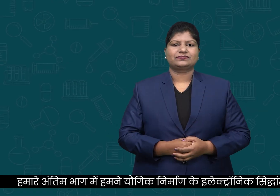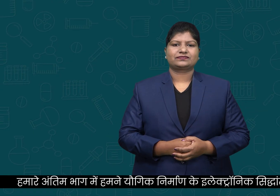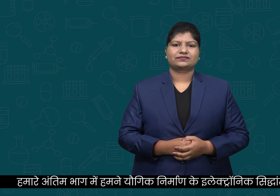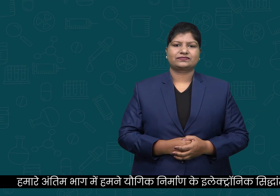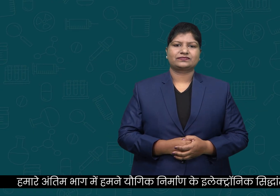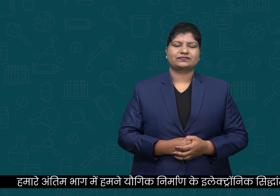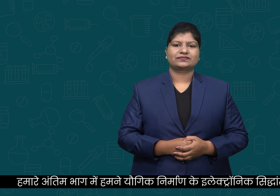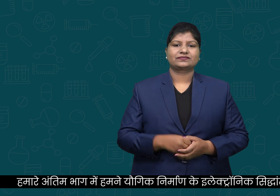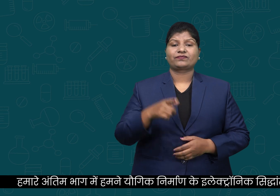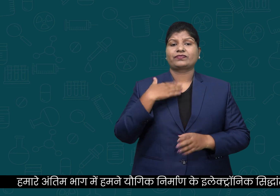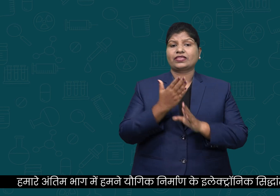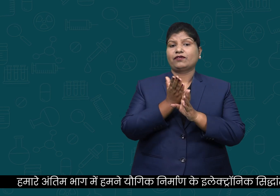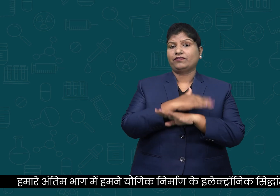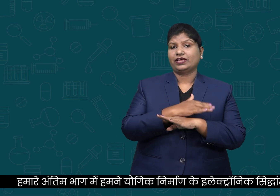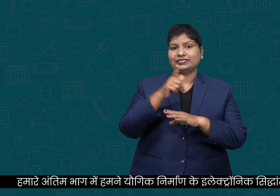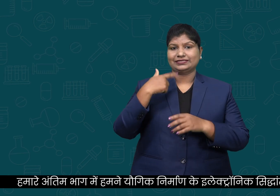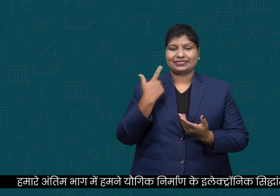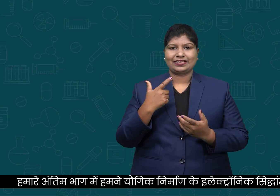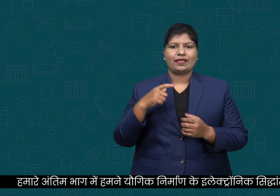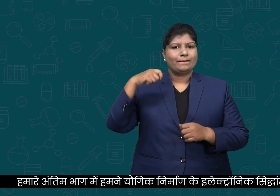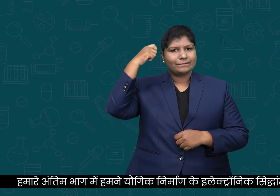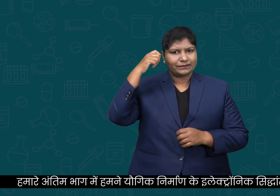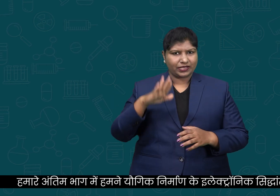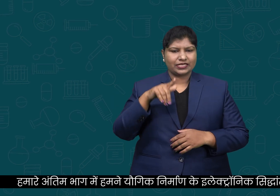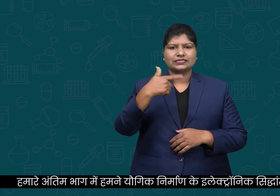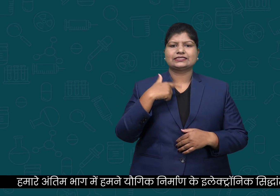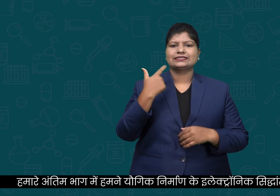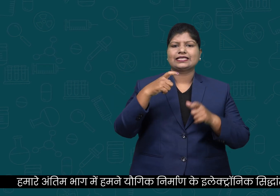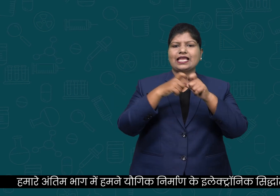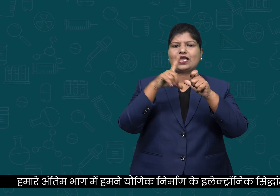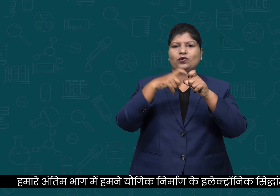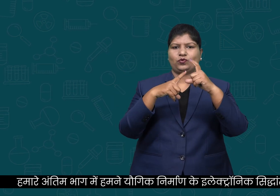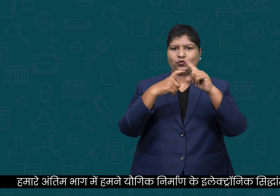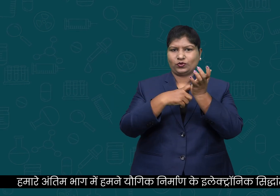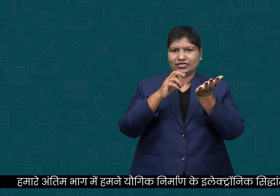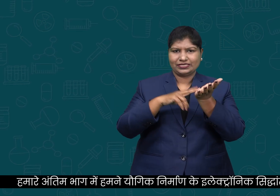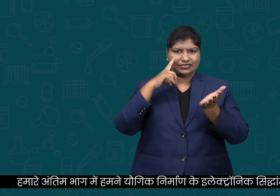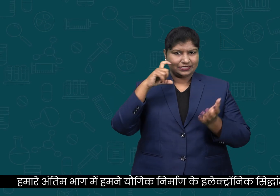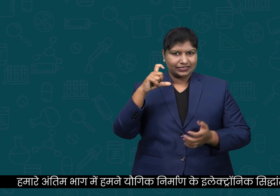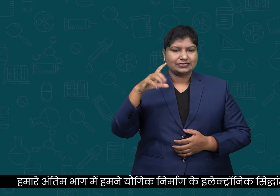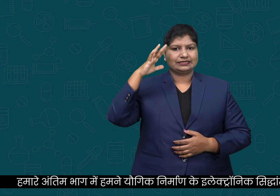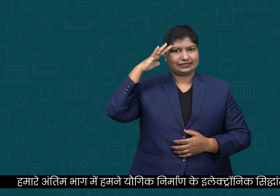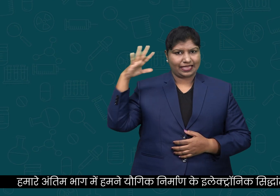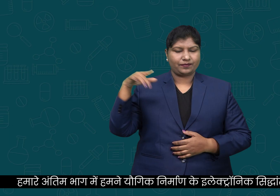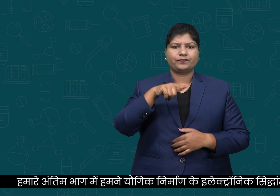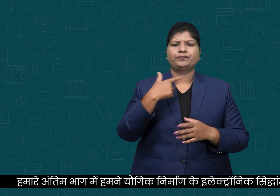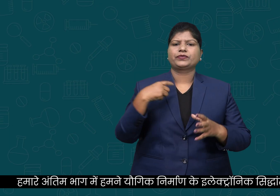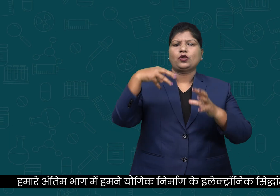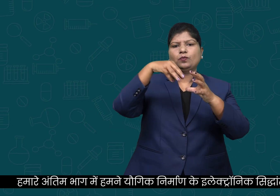हमारे अंतिम भाग में हमने यौगिक निर्माण के इलेक्ट्रॉनिक सिद्धांत के बारे में पढ़ा।